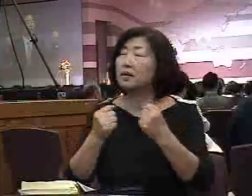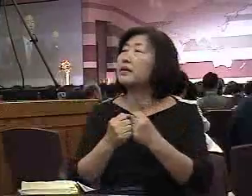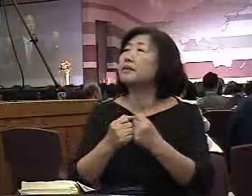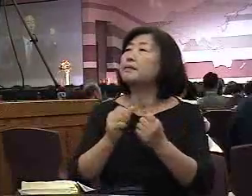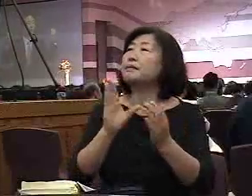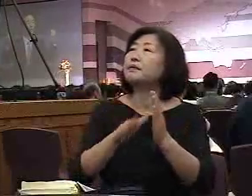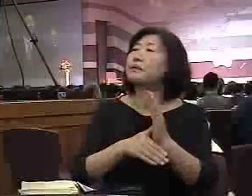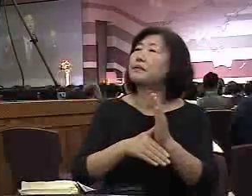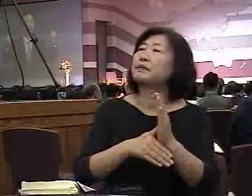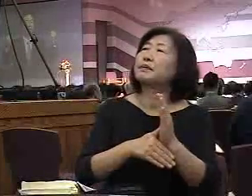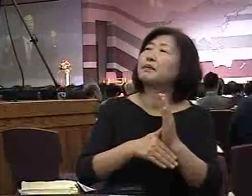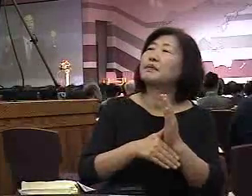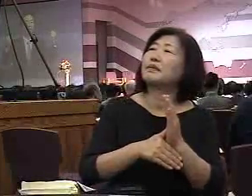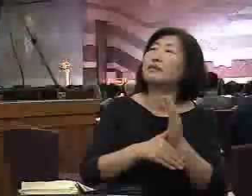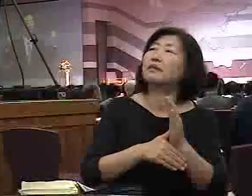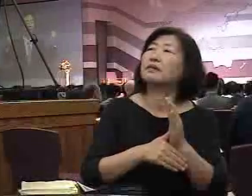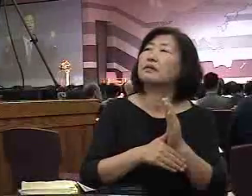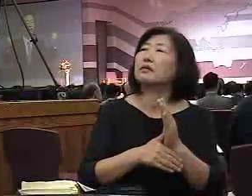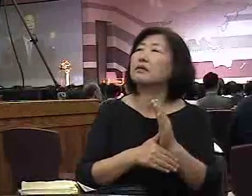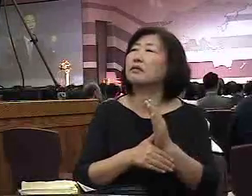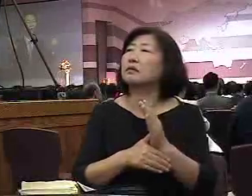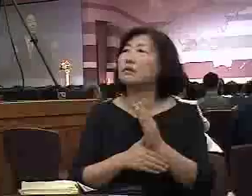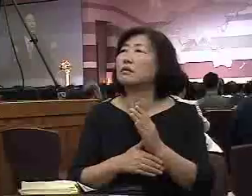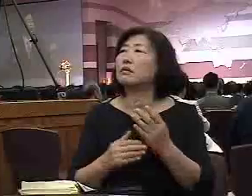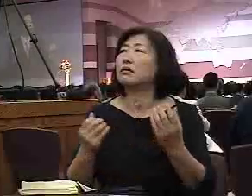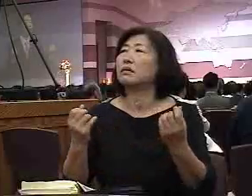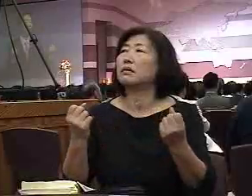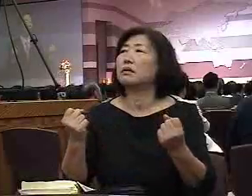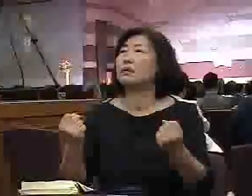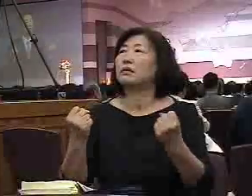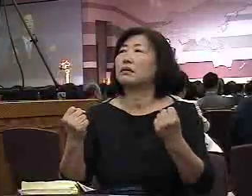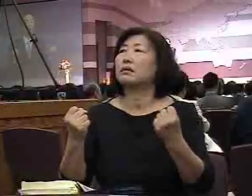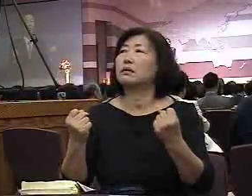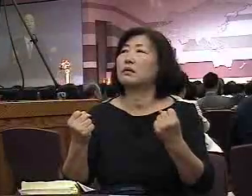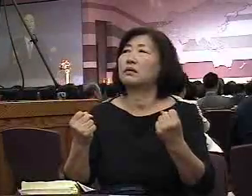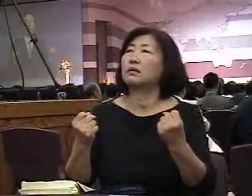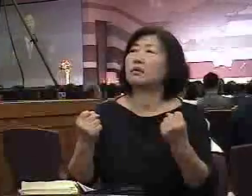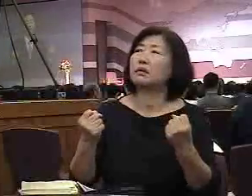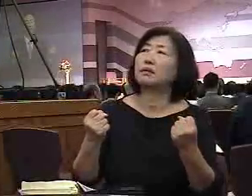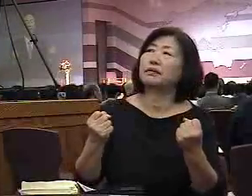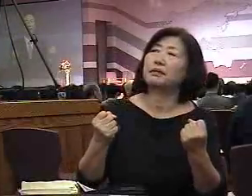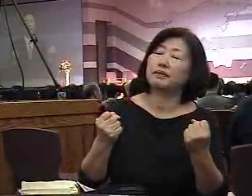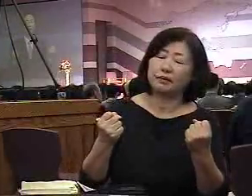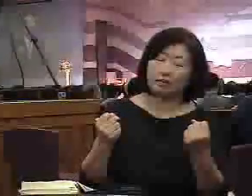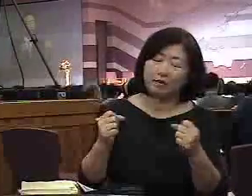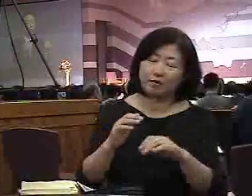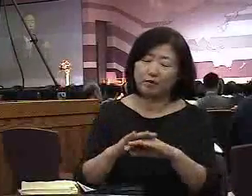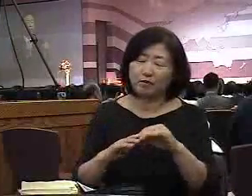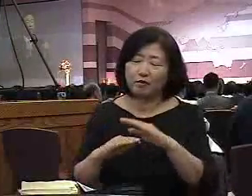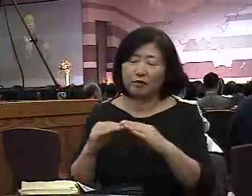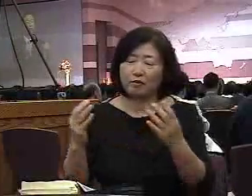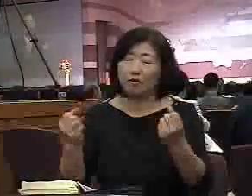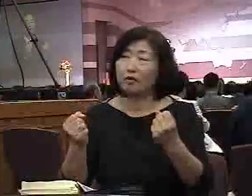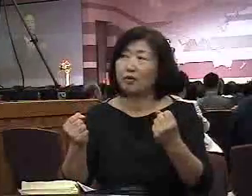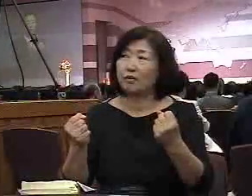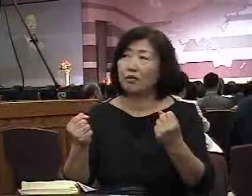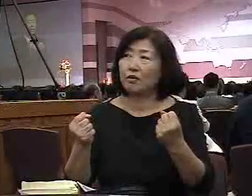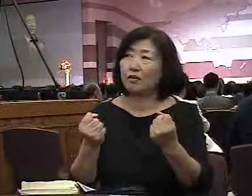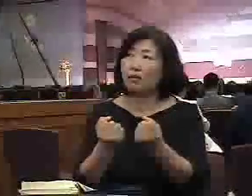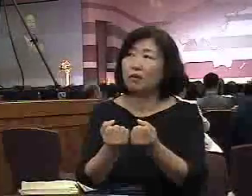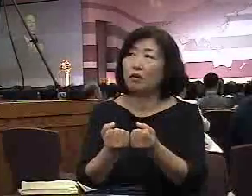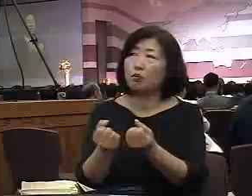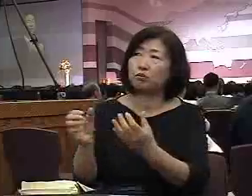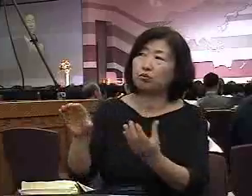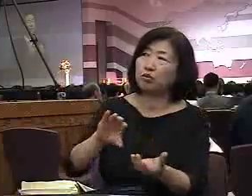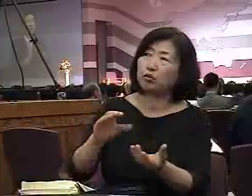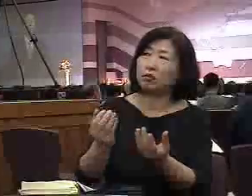기도하잖아요. 저도 막 급할 때는 이렇게 기도하는데 이렇게 움켜진 손에 하나님이 어떻게 부어주십니까? 부어주셔도 다 흘러내리잖아요. 이거 어떻게